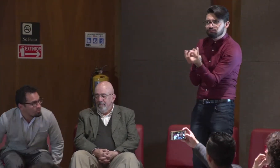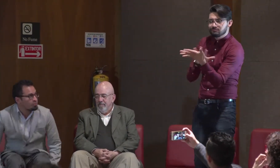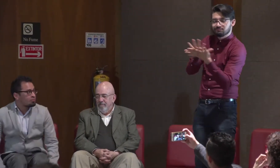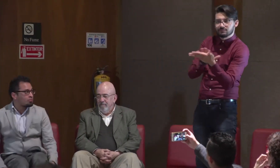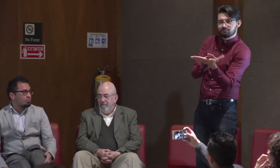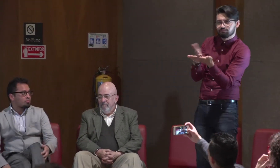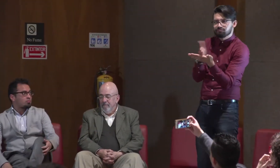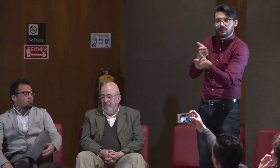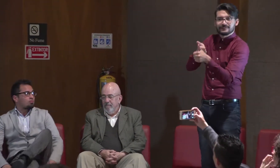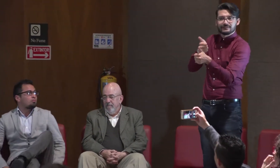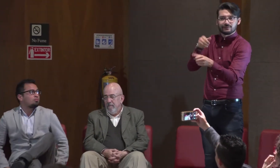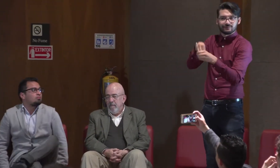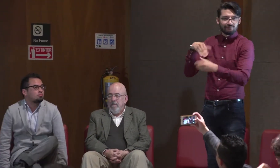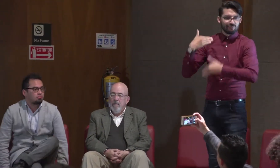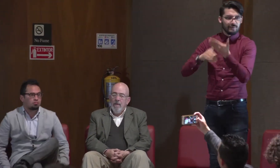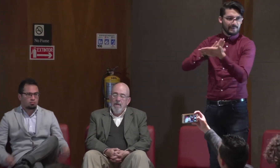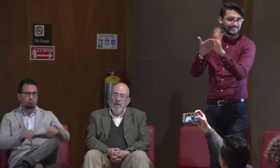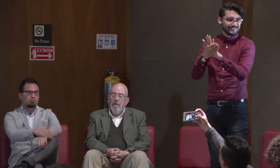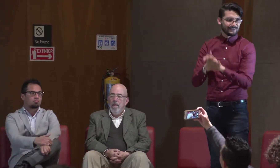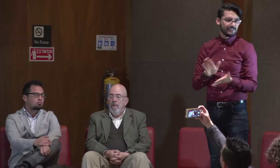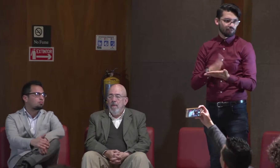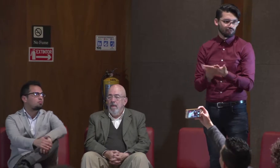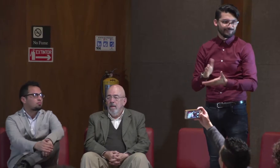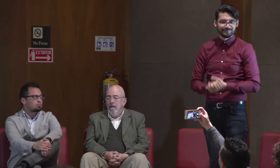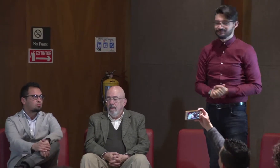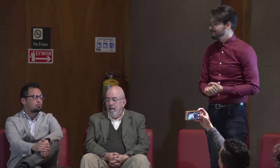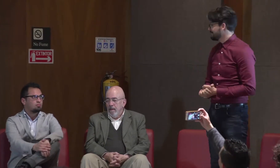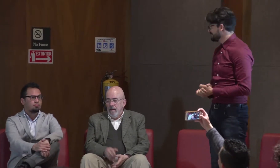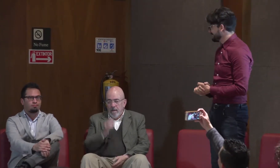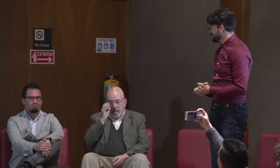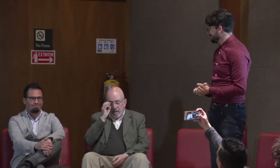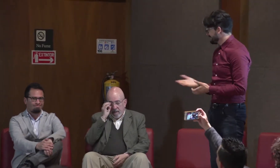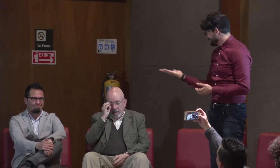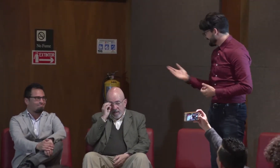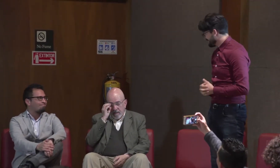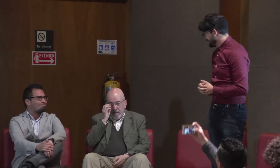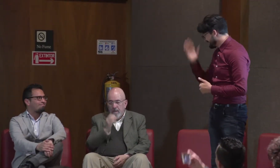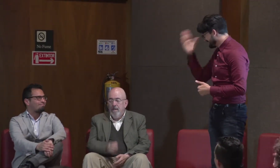al equipo de personas sordas presentadoras del glosario en la traducción y en la grabación.